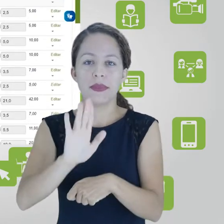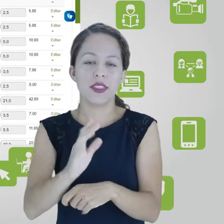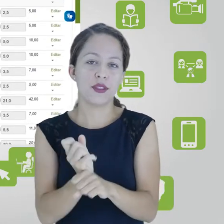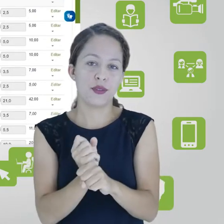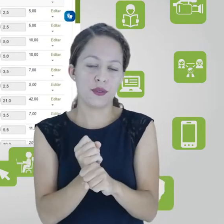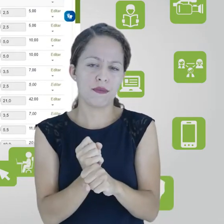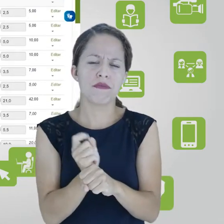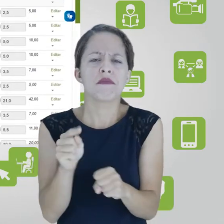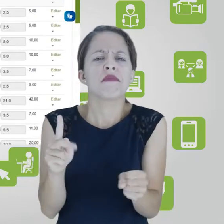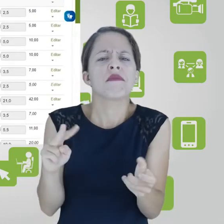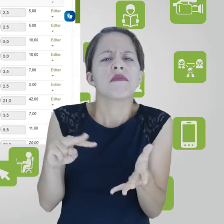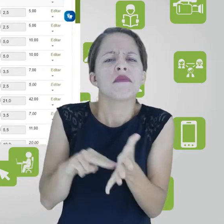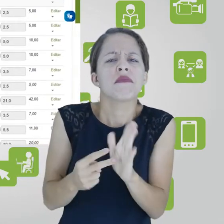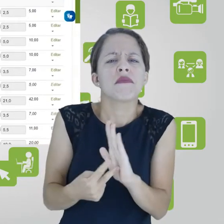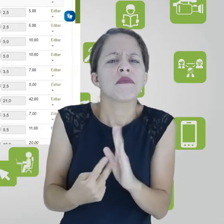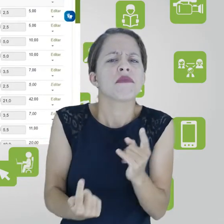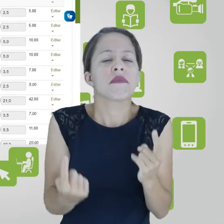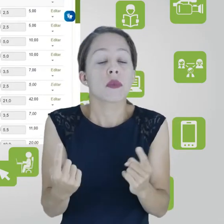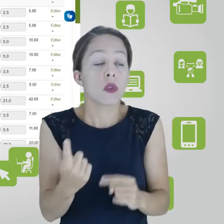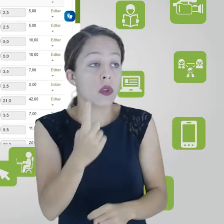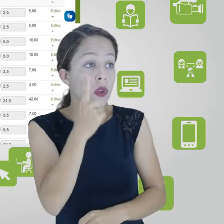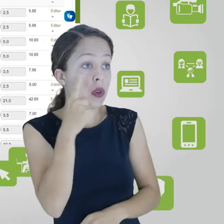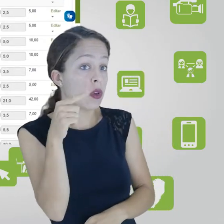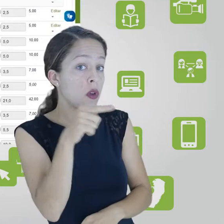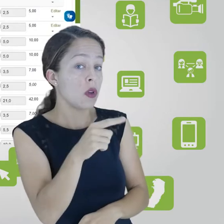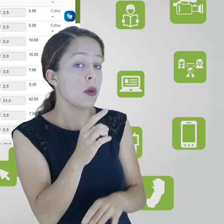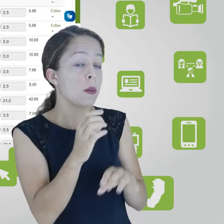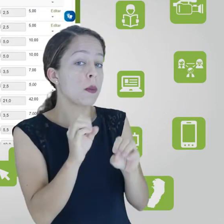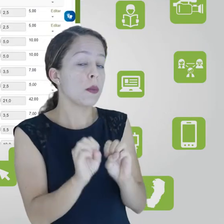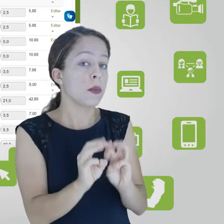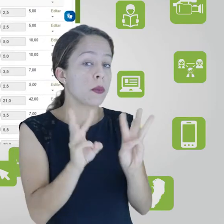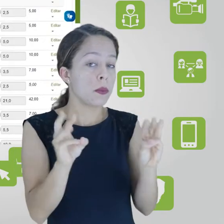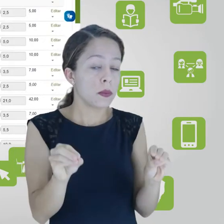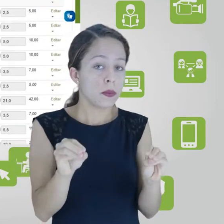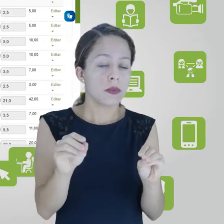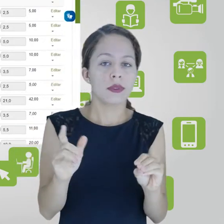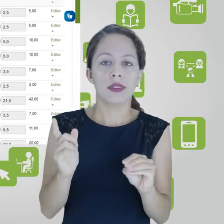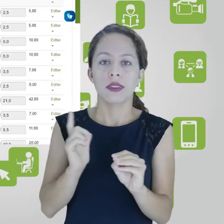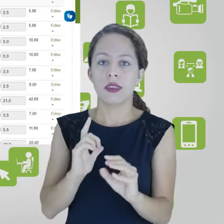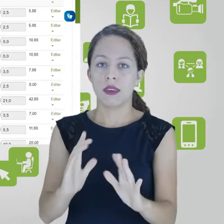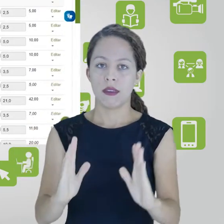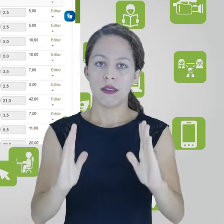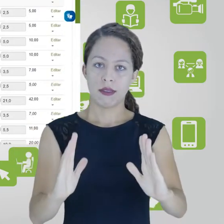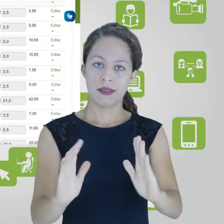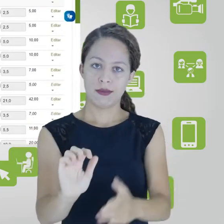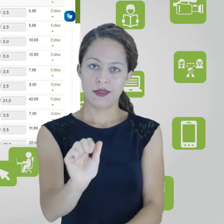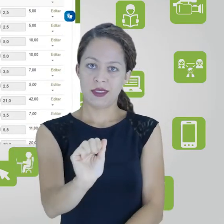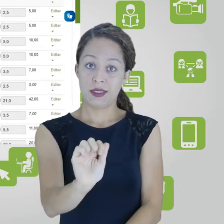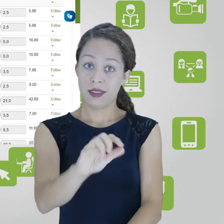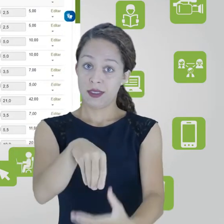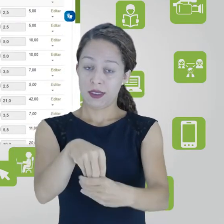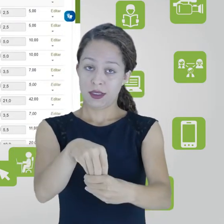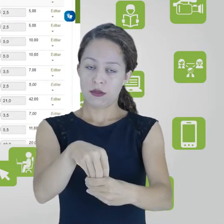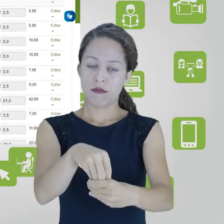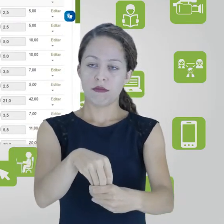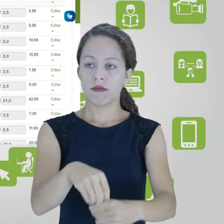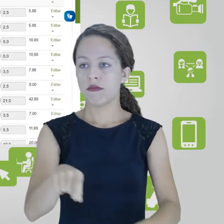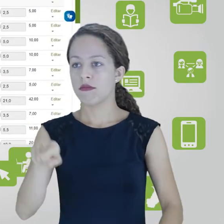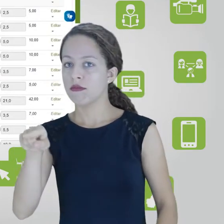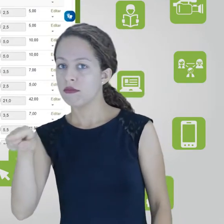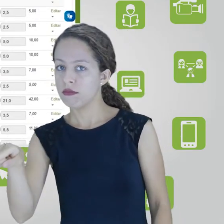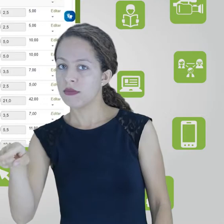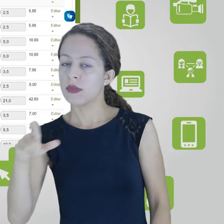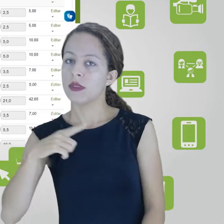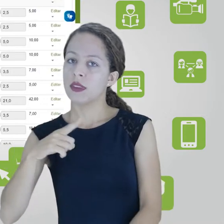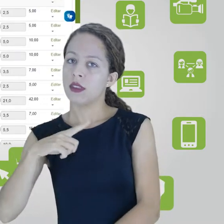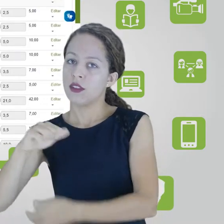O que significa isso? Significa que eu estou dizendo para o Moodle, aqui dentro de etapa A,